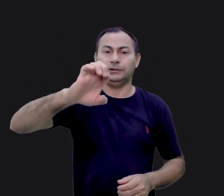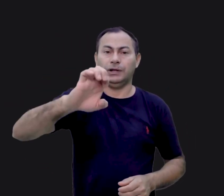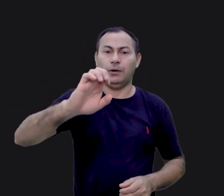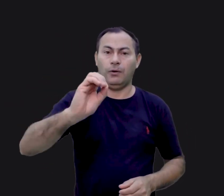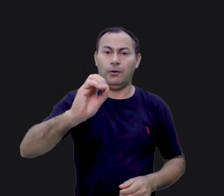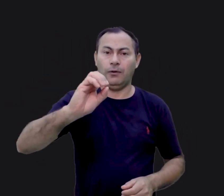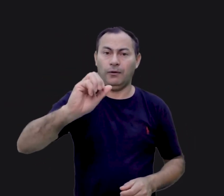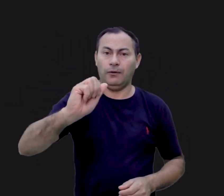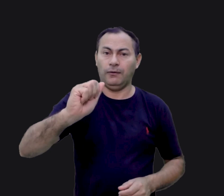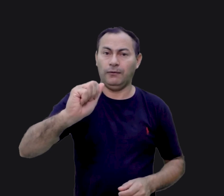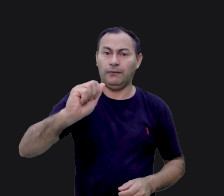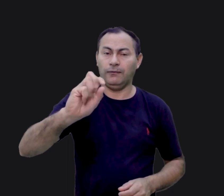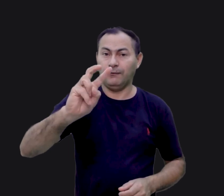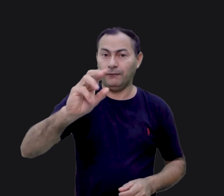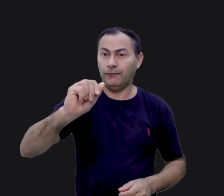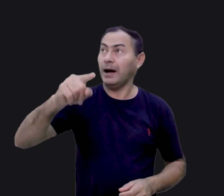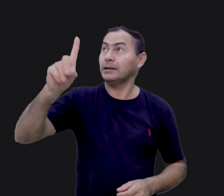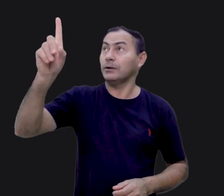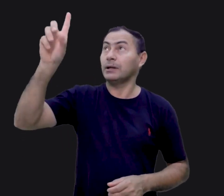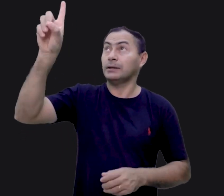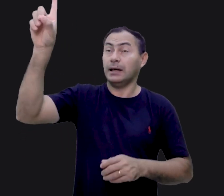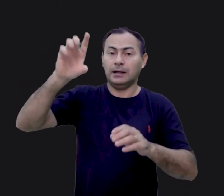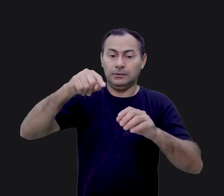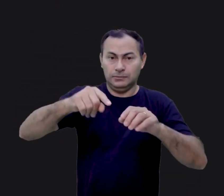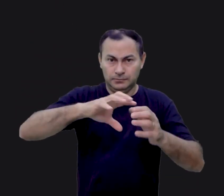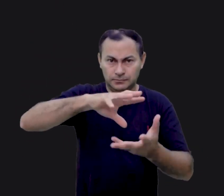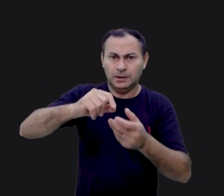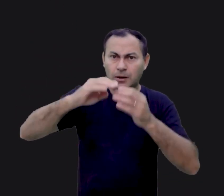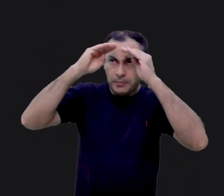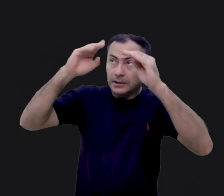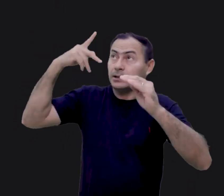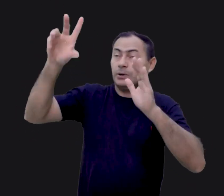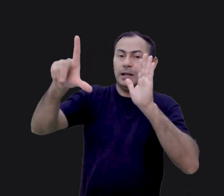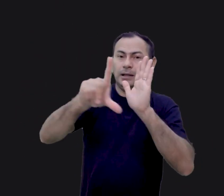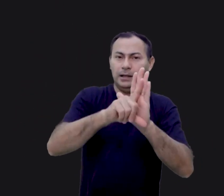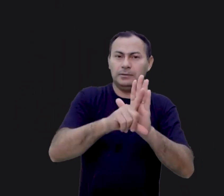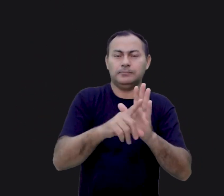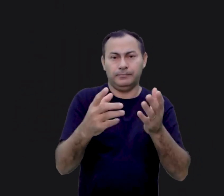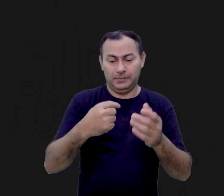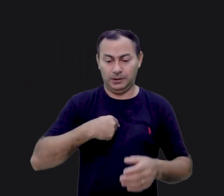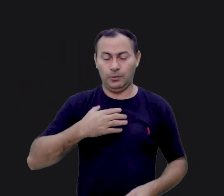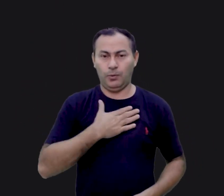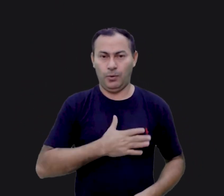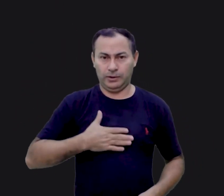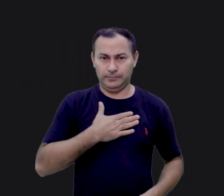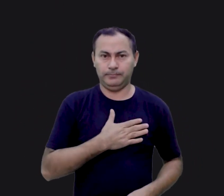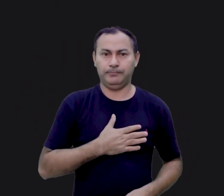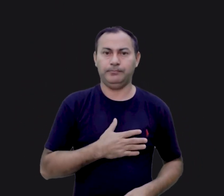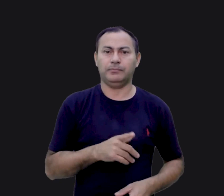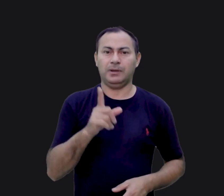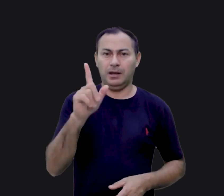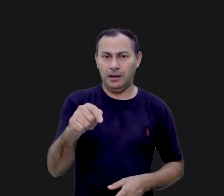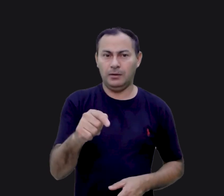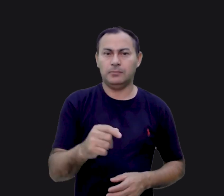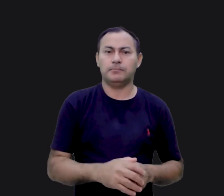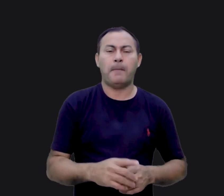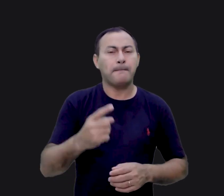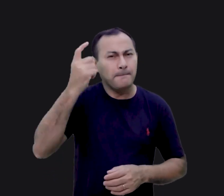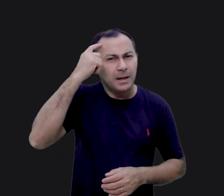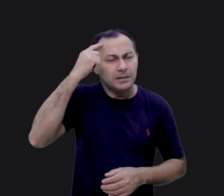Deus tanto no céu como na terra e não há Deus e não ele você deve obedecer as suas leis eu gosto dele esse é o